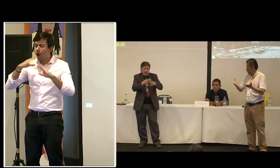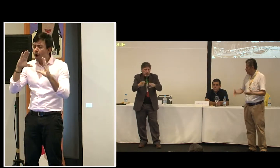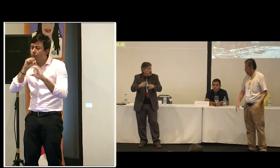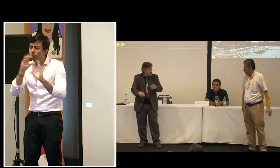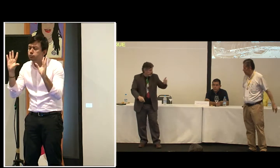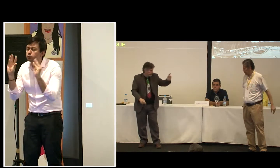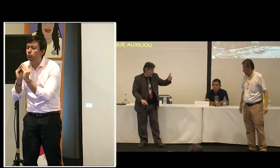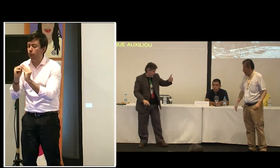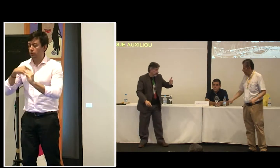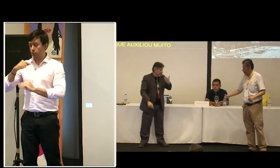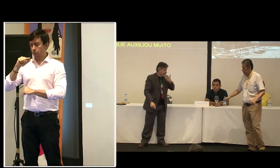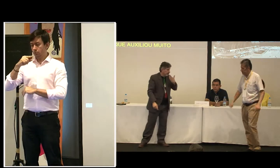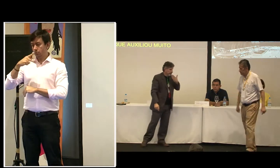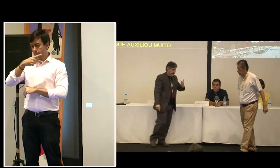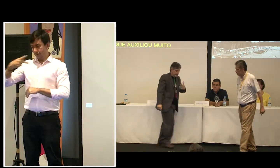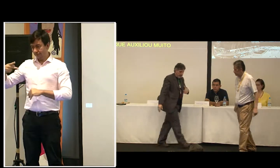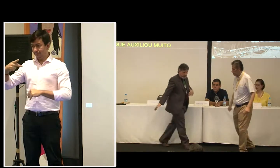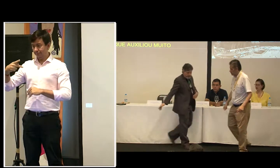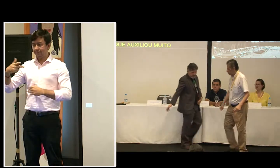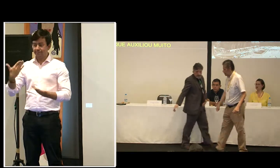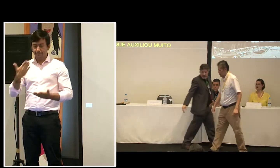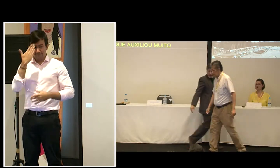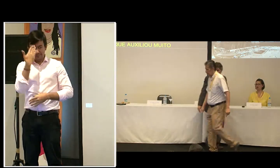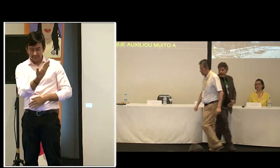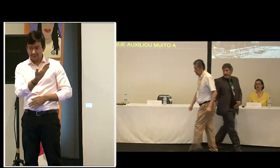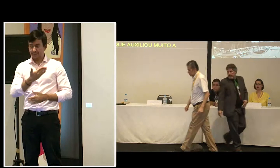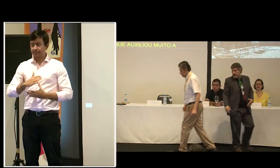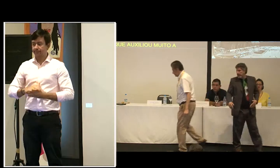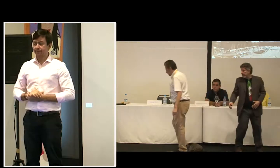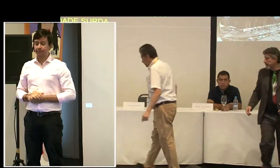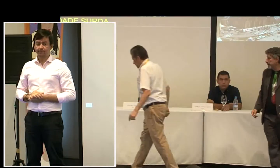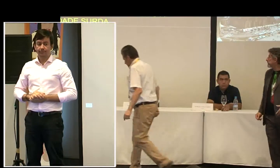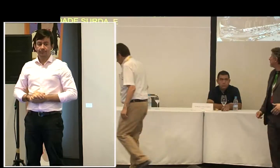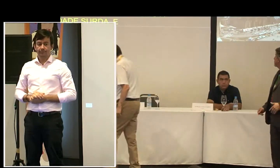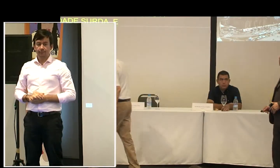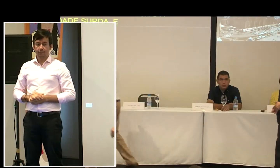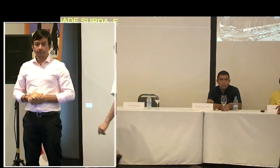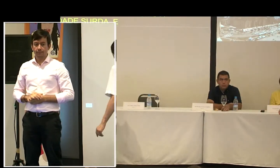E eu selecionei um pouco sobre a sua história.